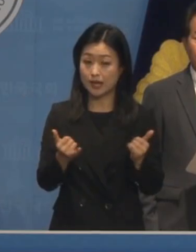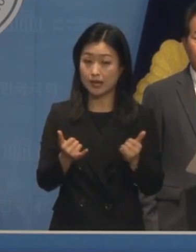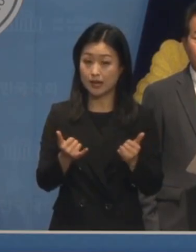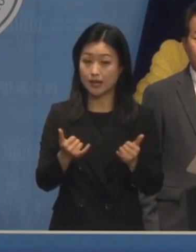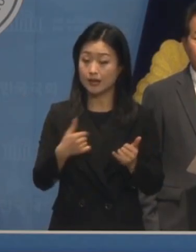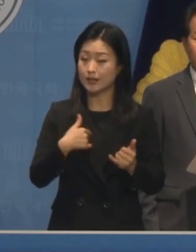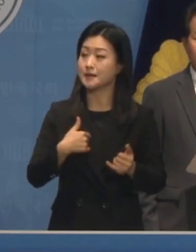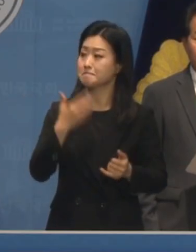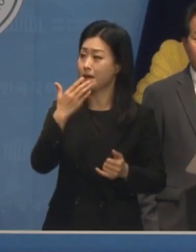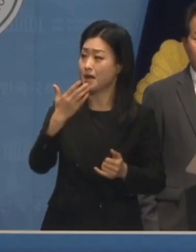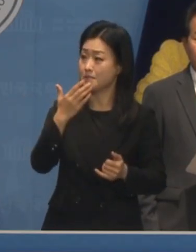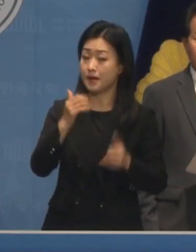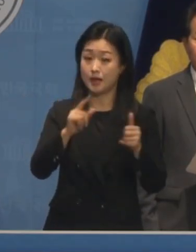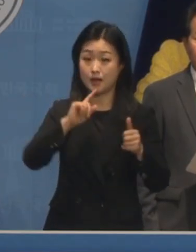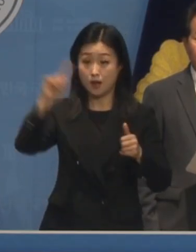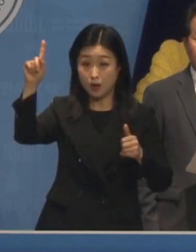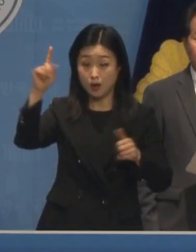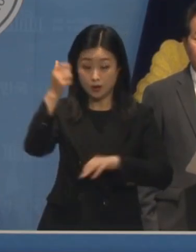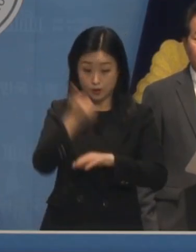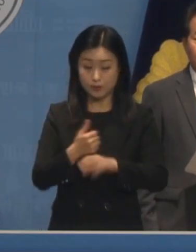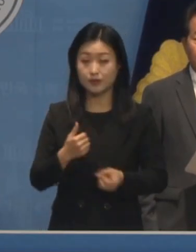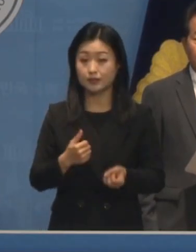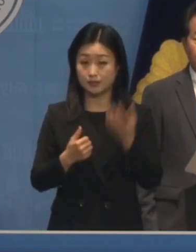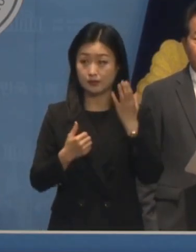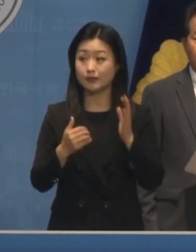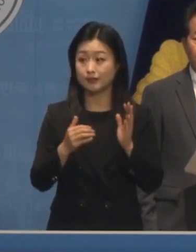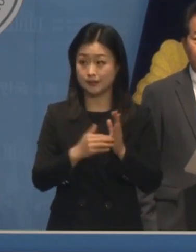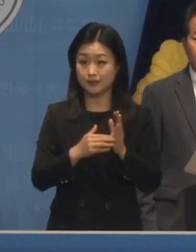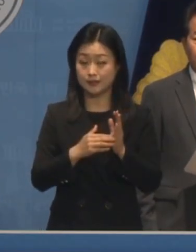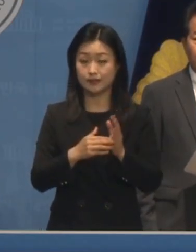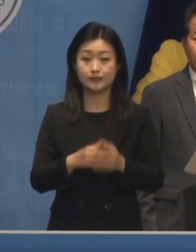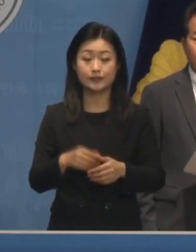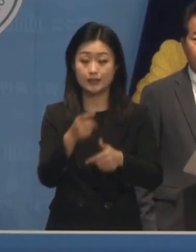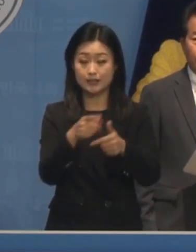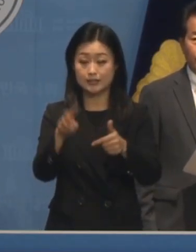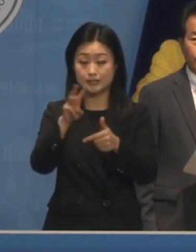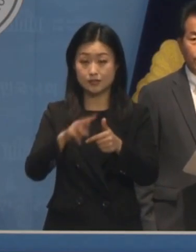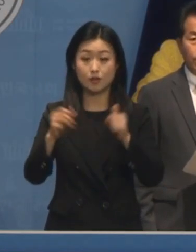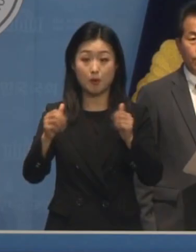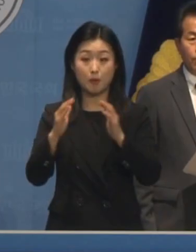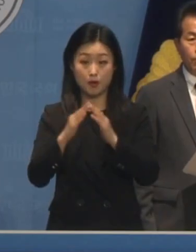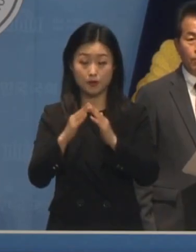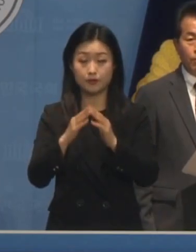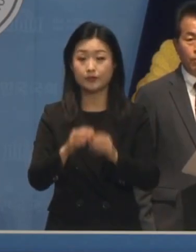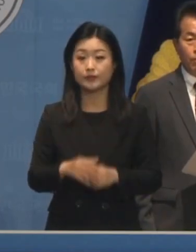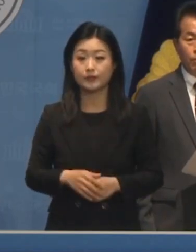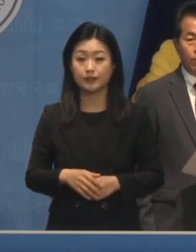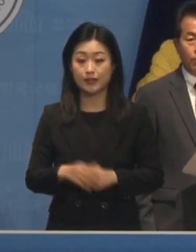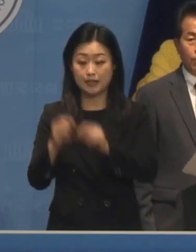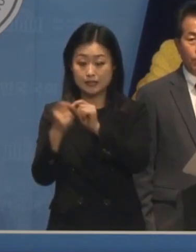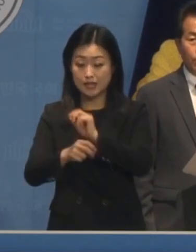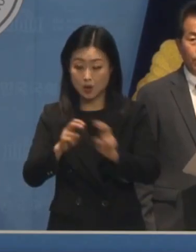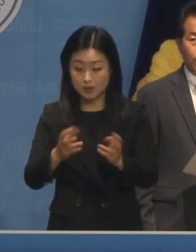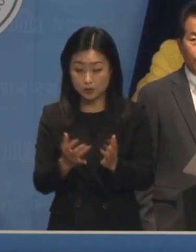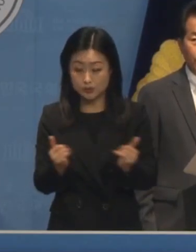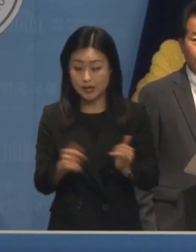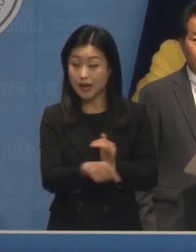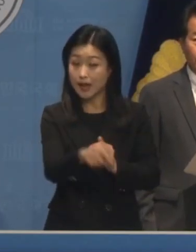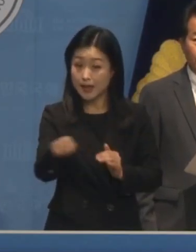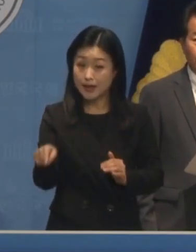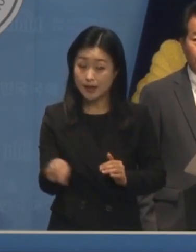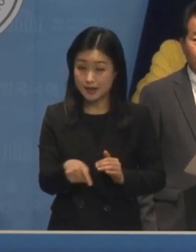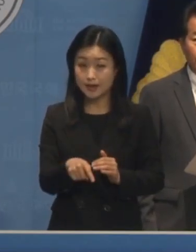지하여 올해 승소하였습니다 인천 지방법원은 인천 국제공항 자회사 소속 노동자들에 대한